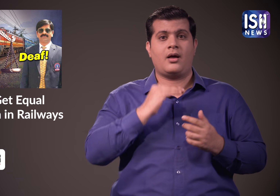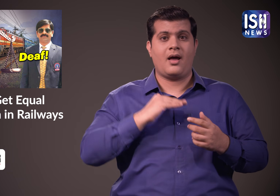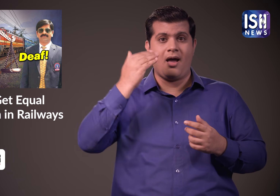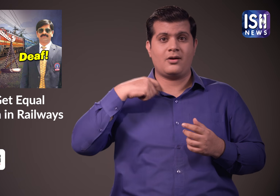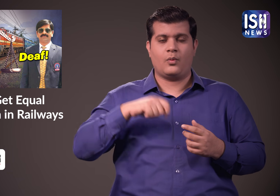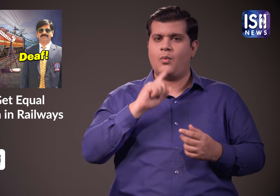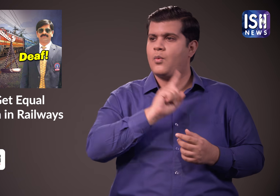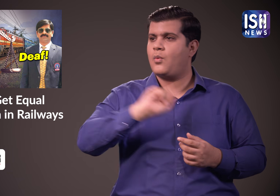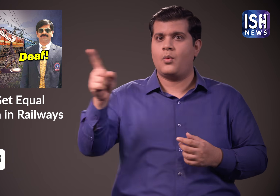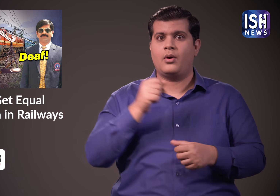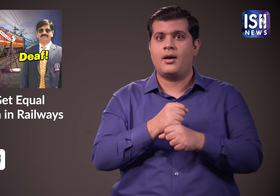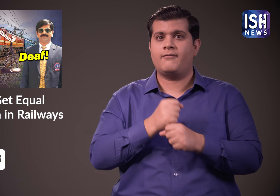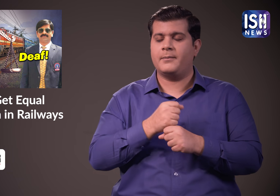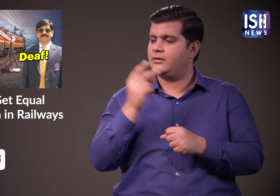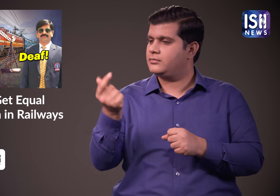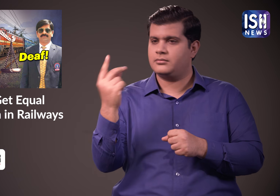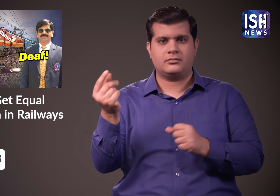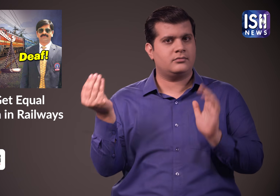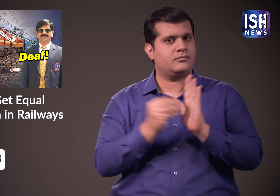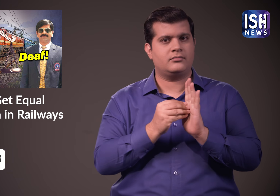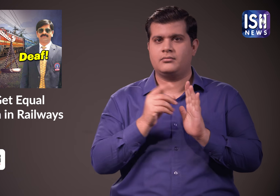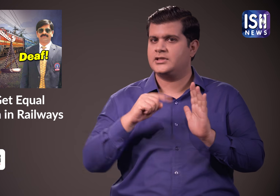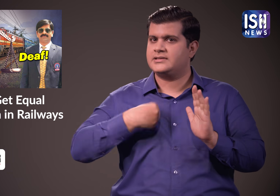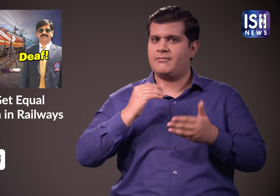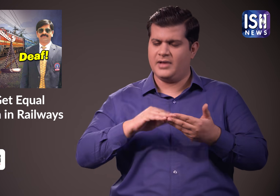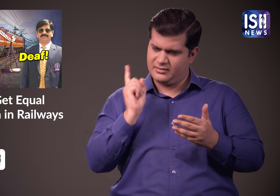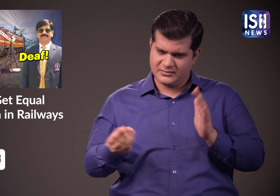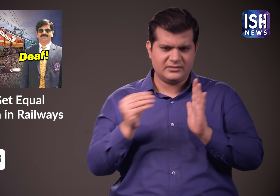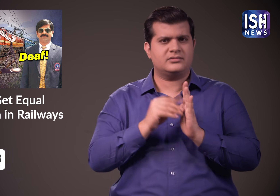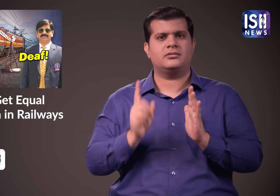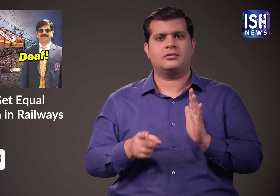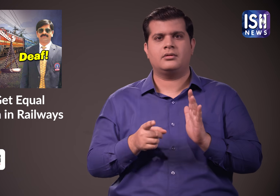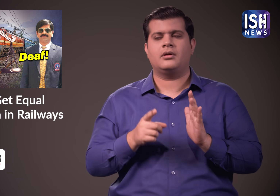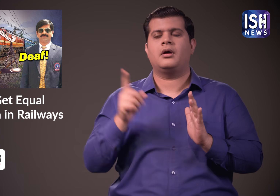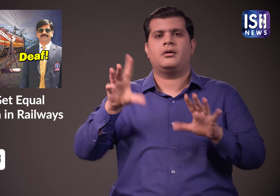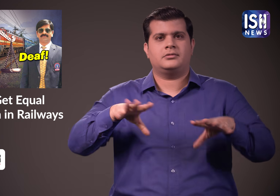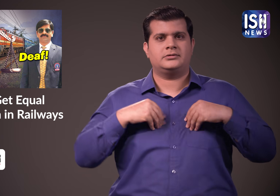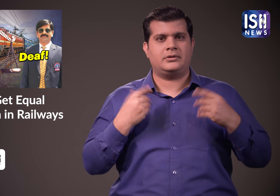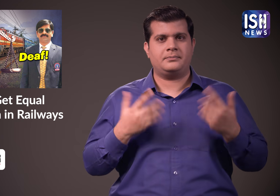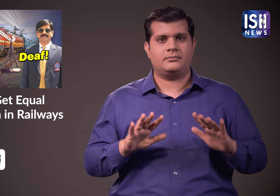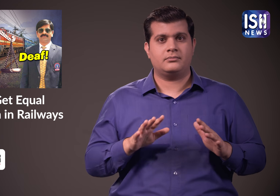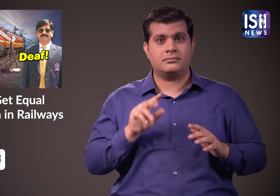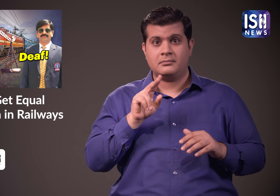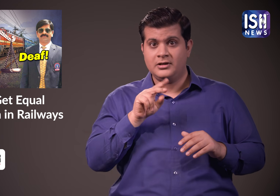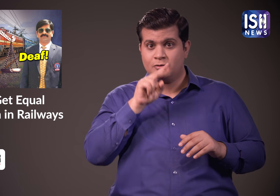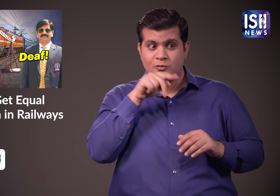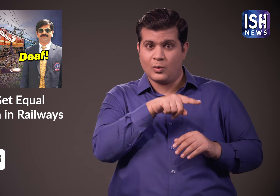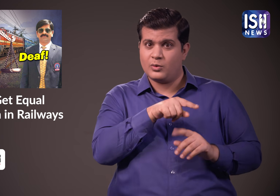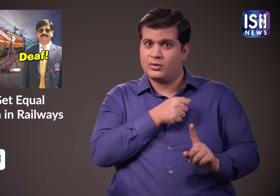हाइकोट ने सरकार से कहा कि लोन सुविदा में खुद की शादी का क्लॉस भी रखा जाए इसका मतलब है